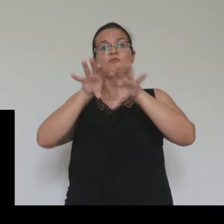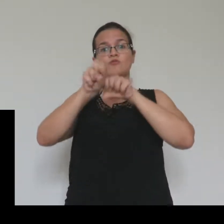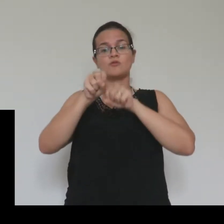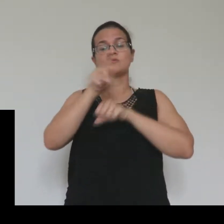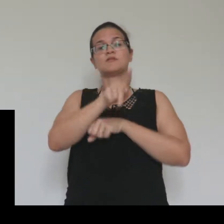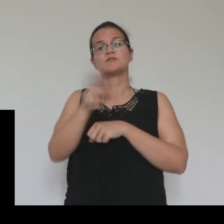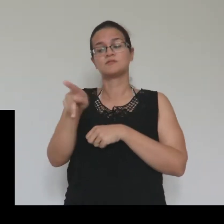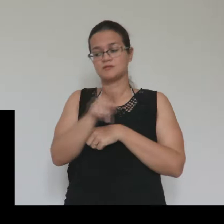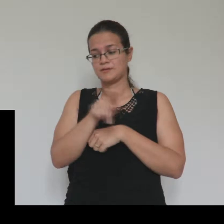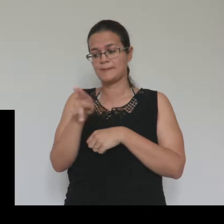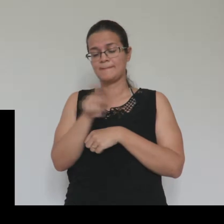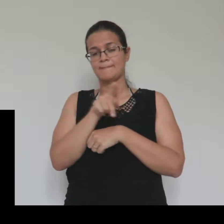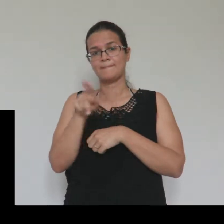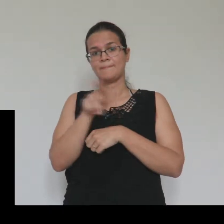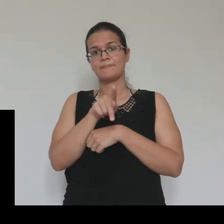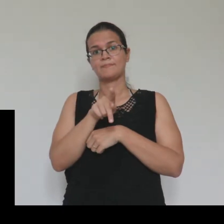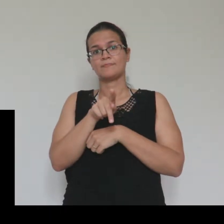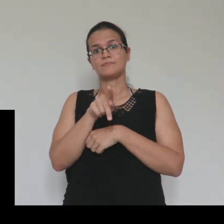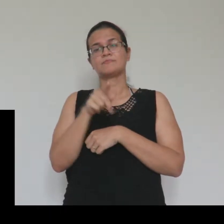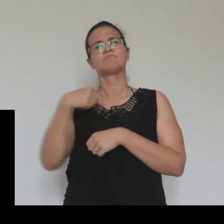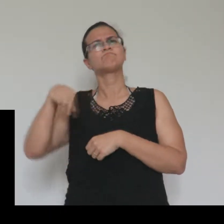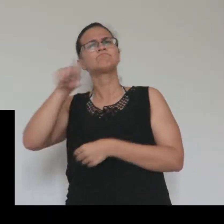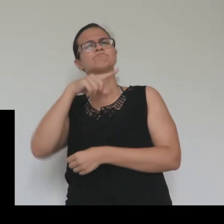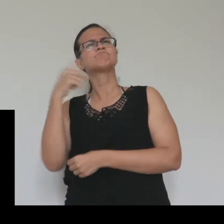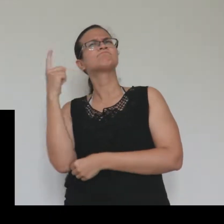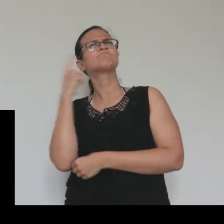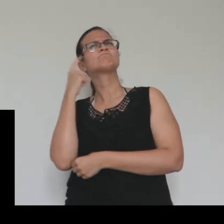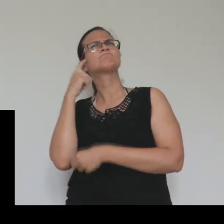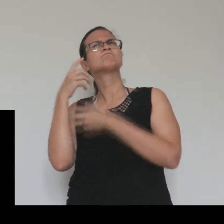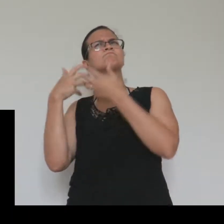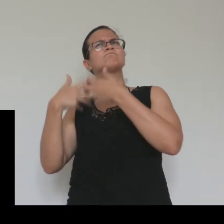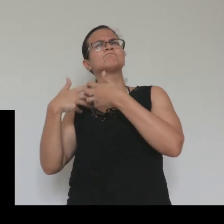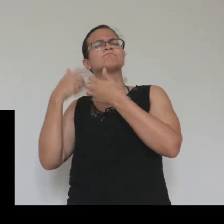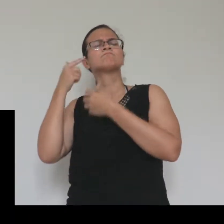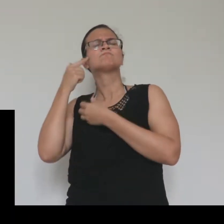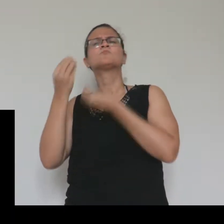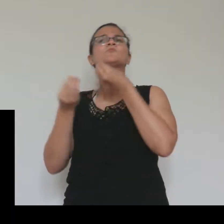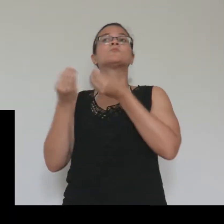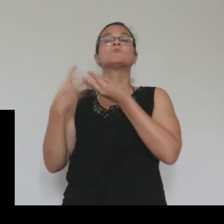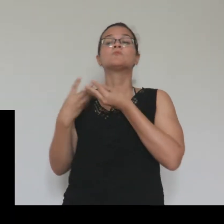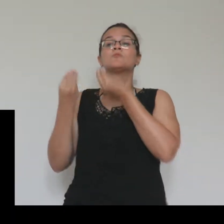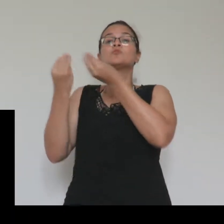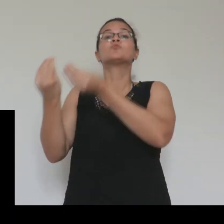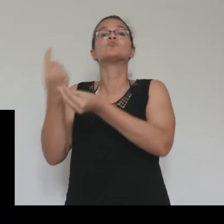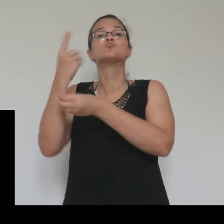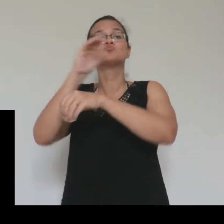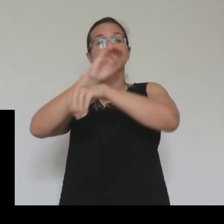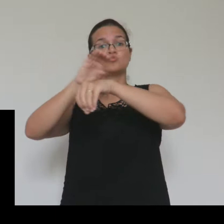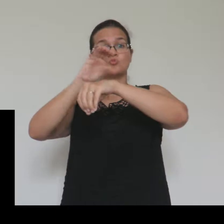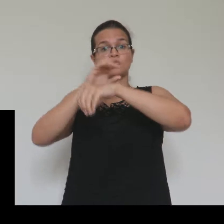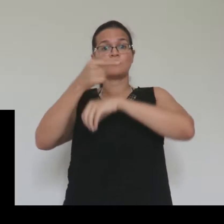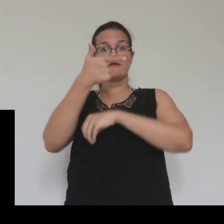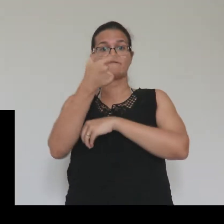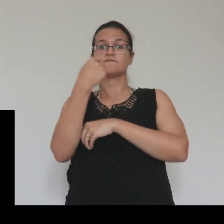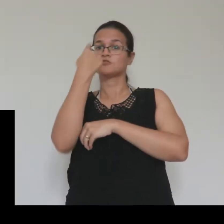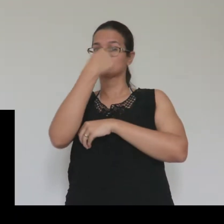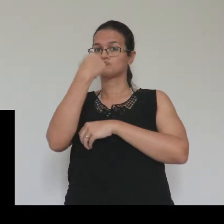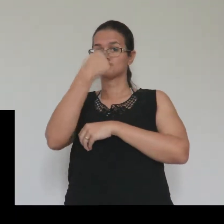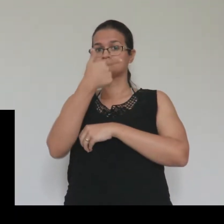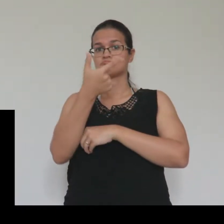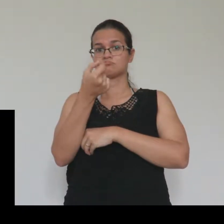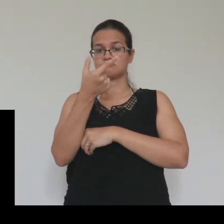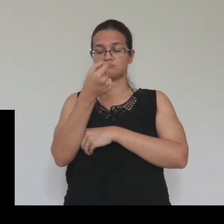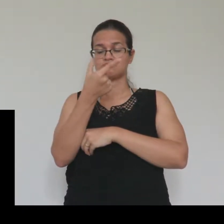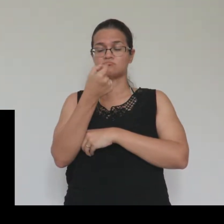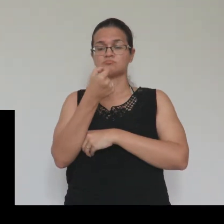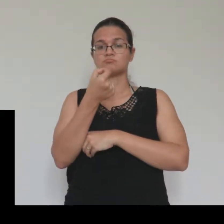professores, pensamos em ofertar um módulo de 20 horas